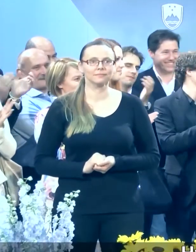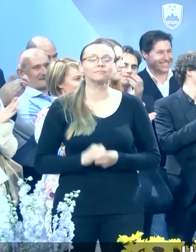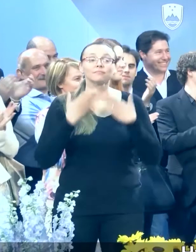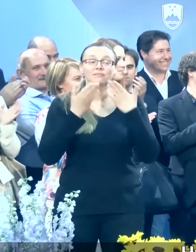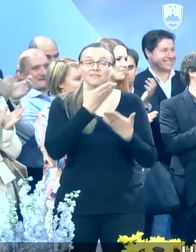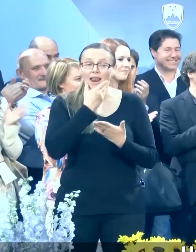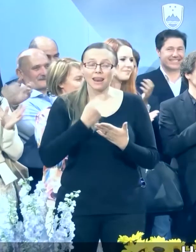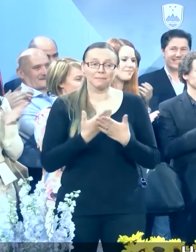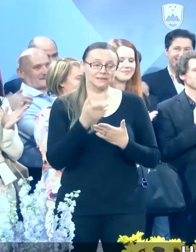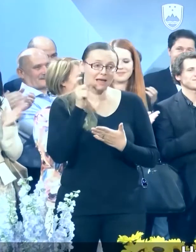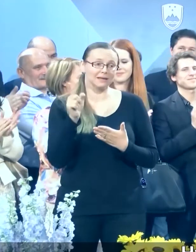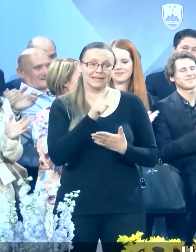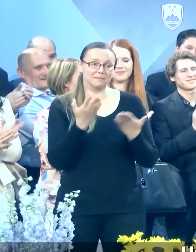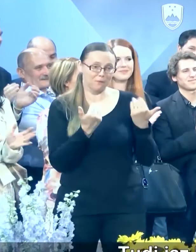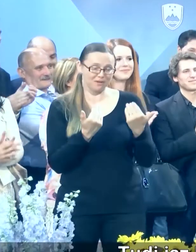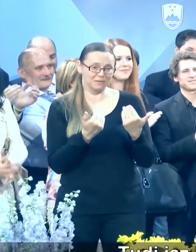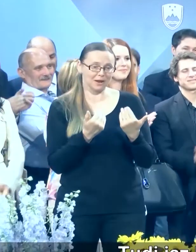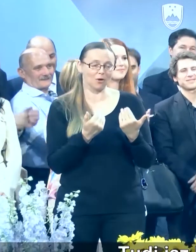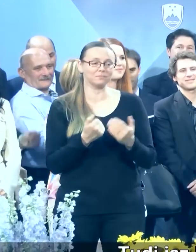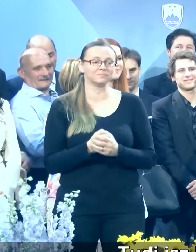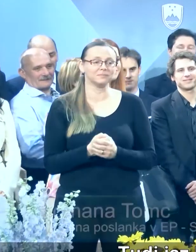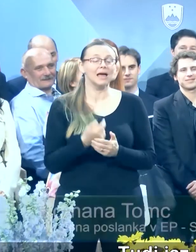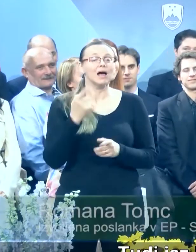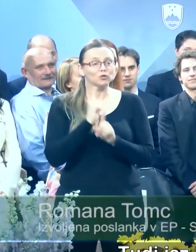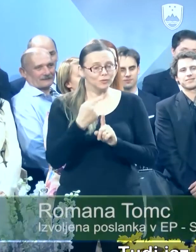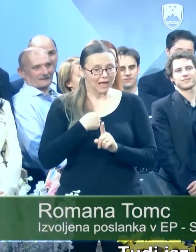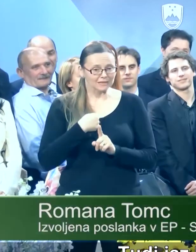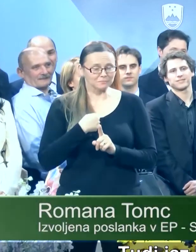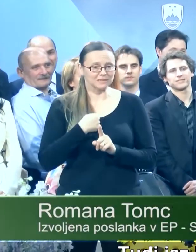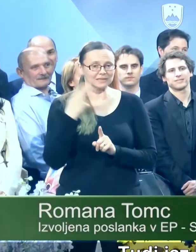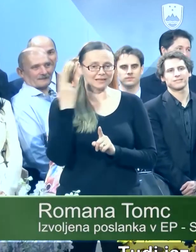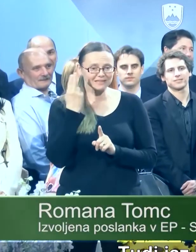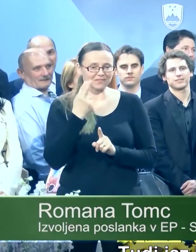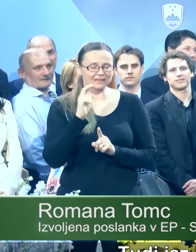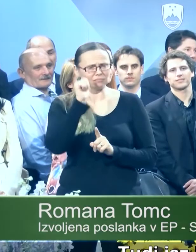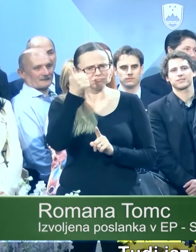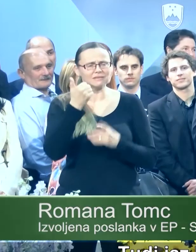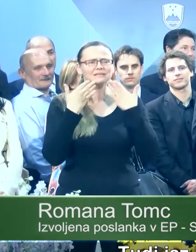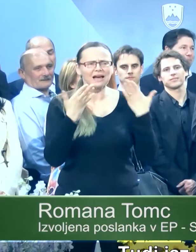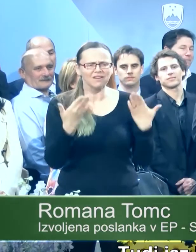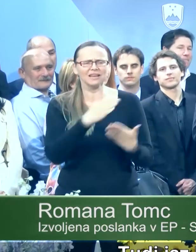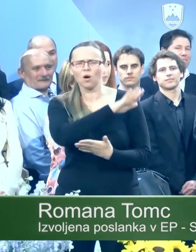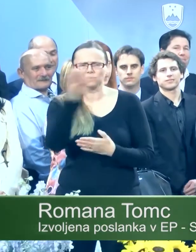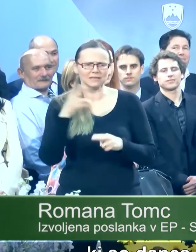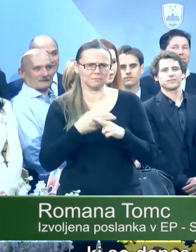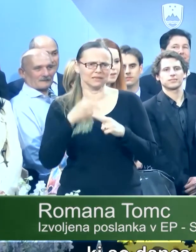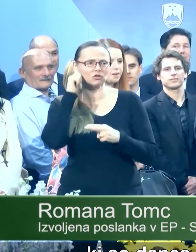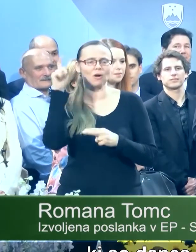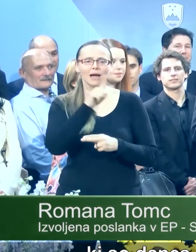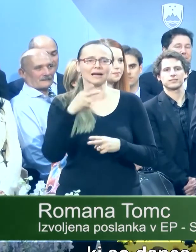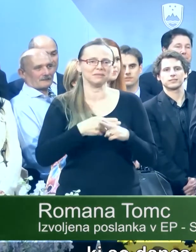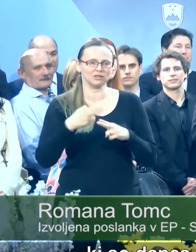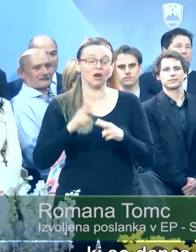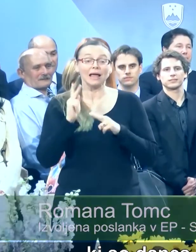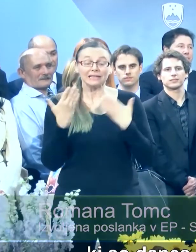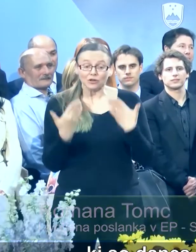Hvala lepa za besedo in povabilo k besedi. Tudi jaz bi se seveda najprej rada zahvalila vsem državljankam in državljanom, ki so